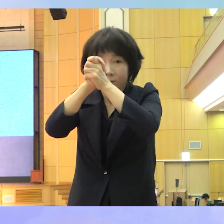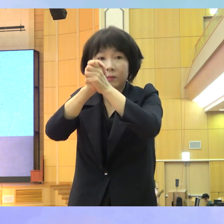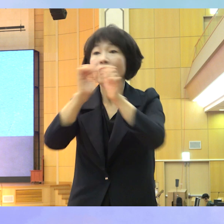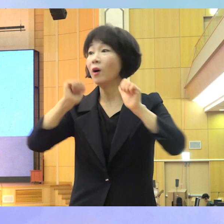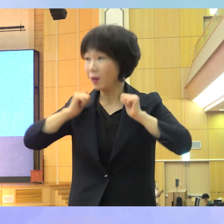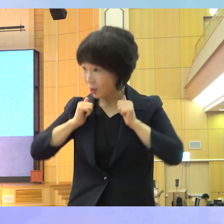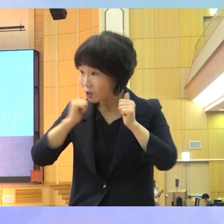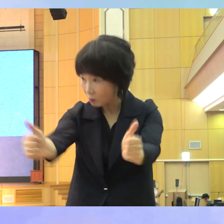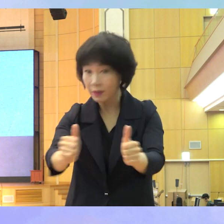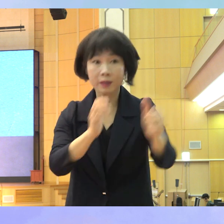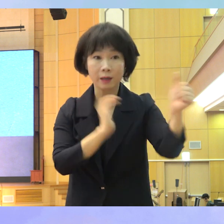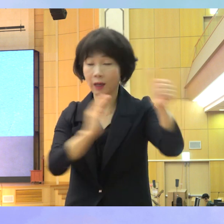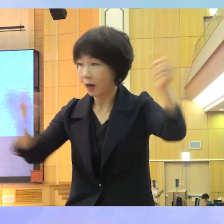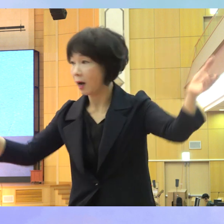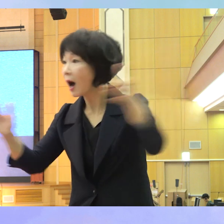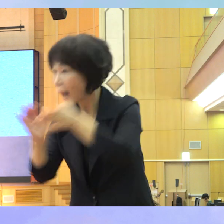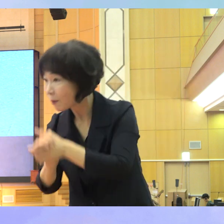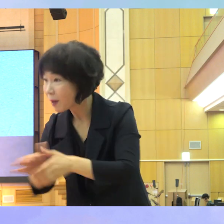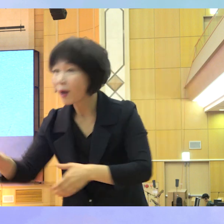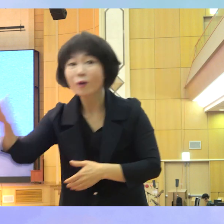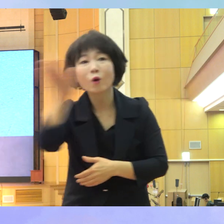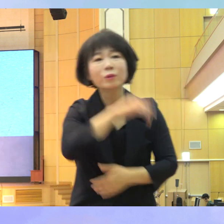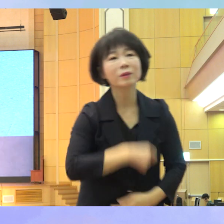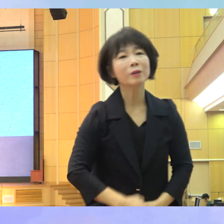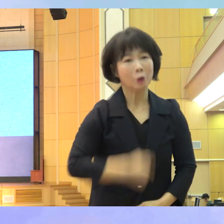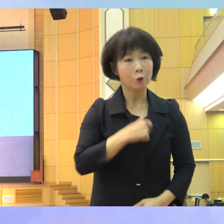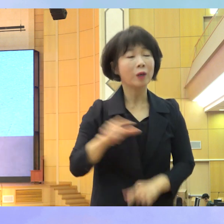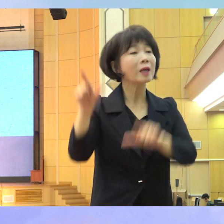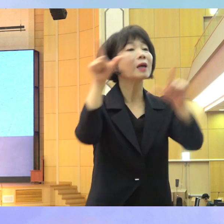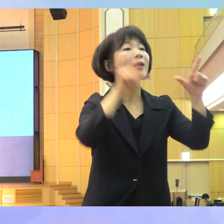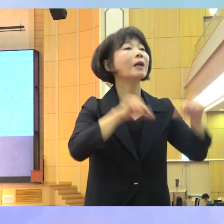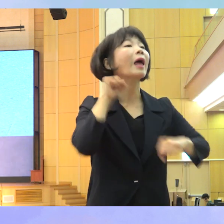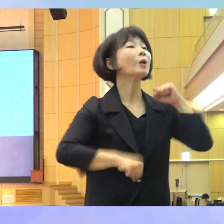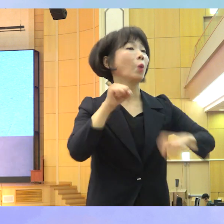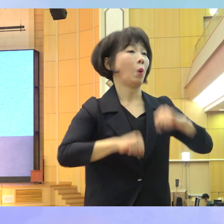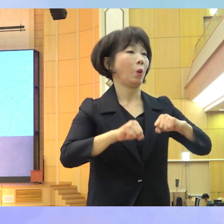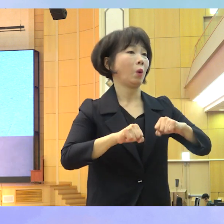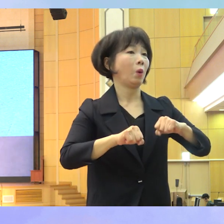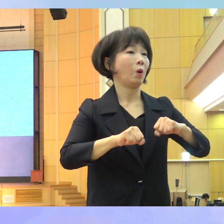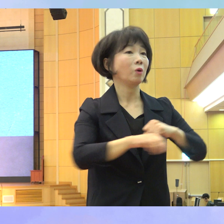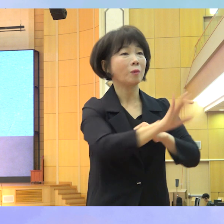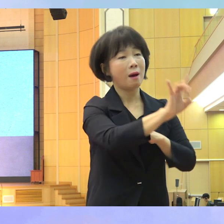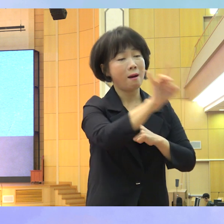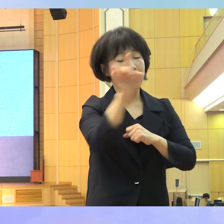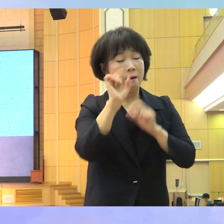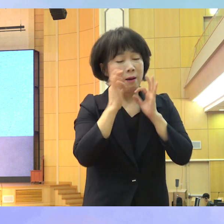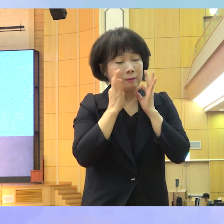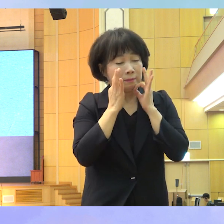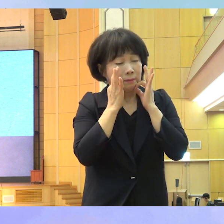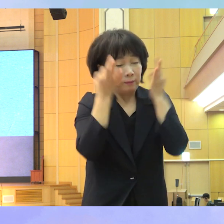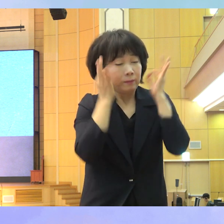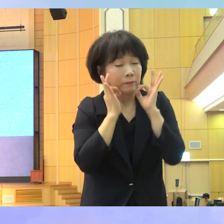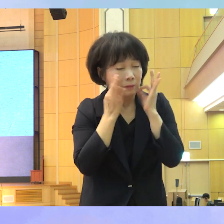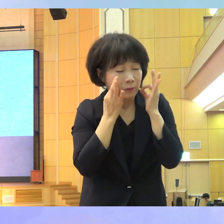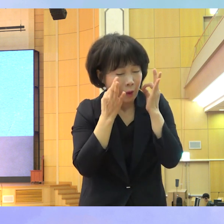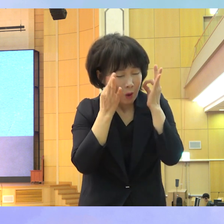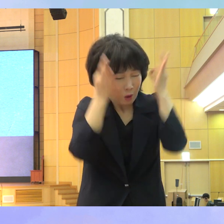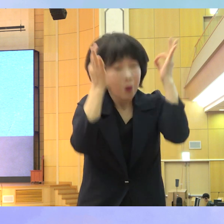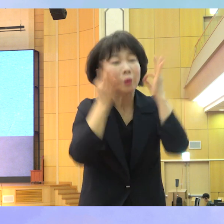필요해요? 필요한 거예요. 의롭게 살아가는 그런 상황이 필요하다라는 거예요.